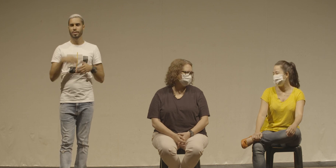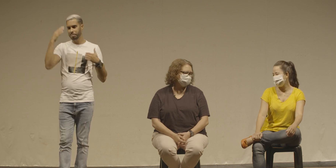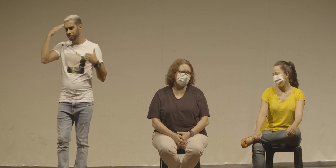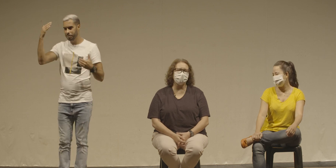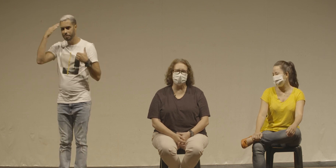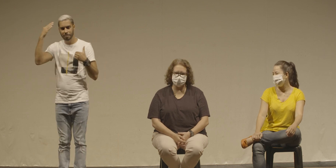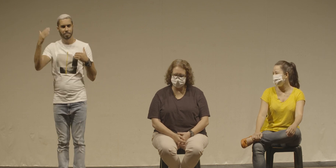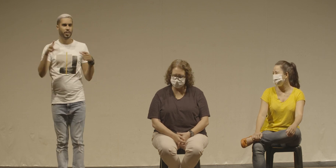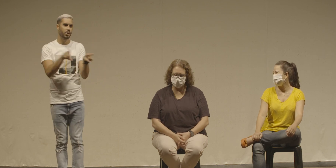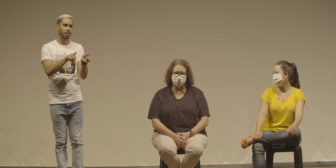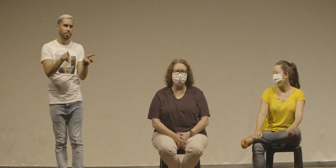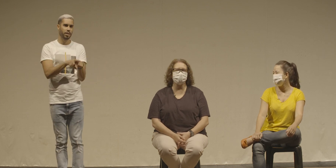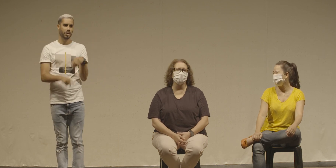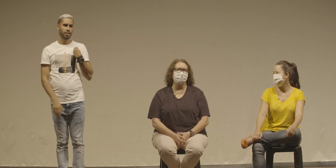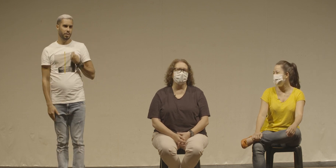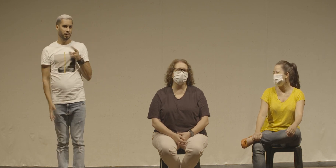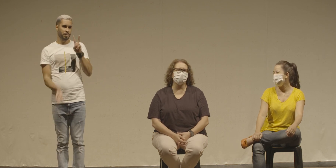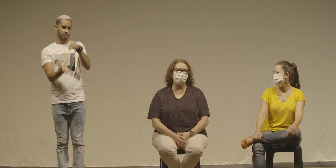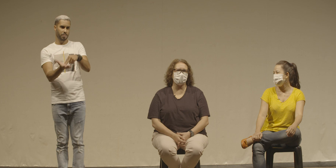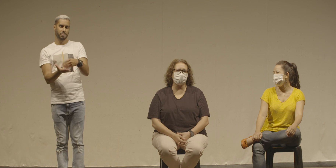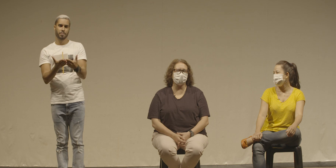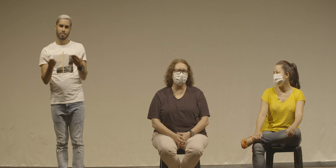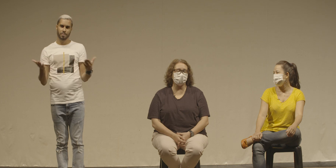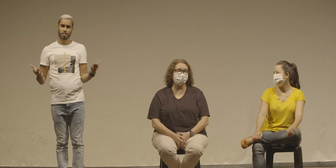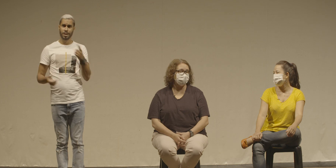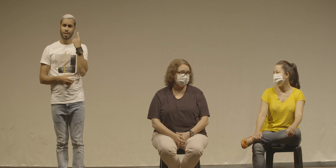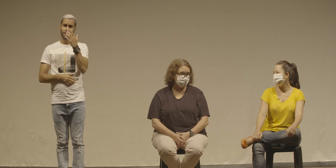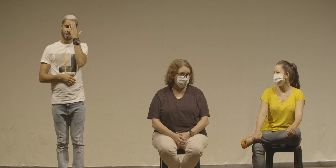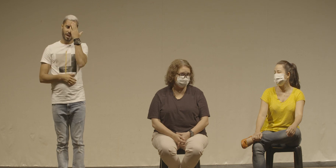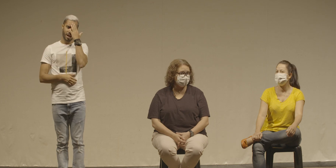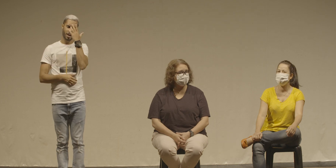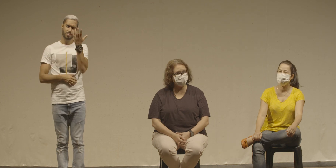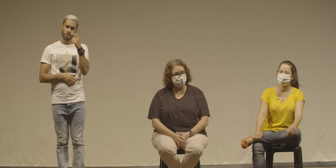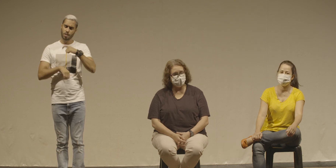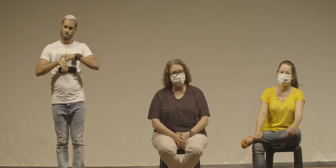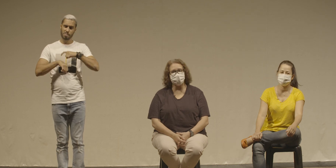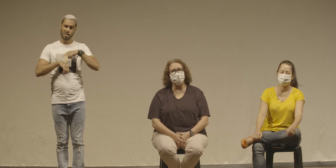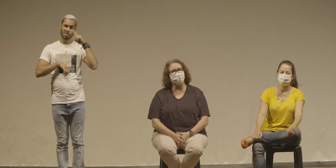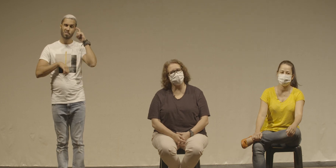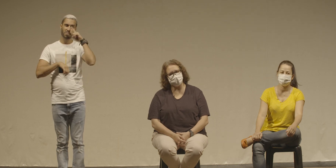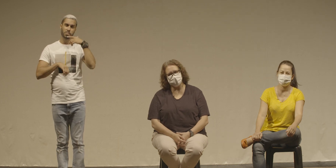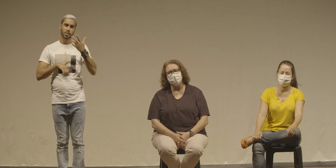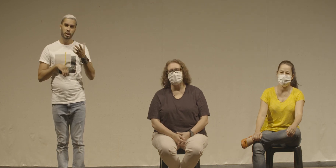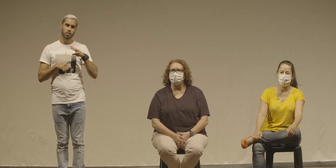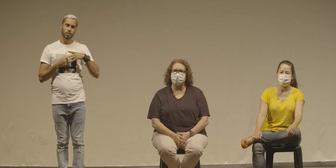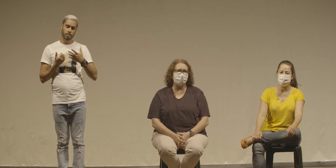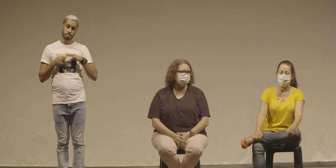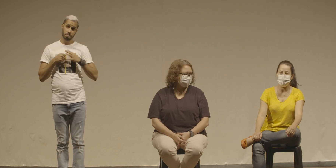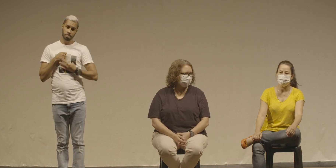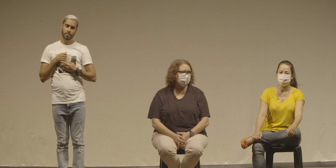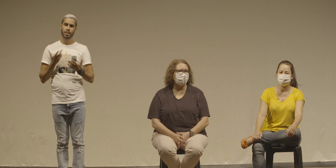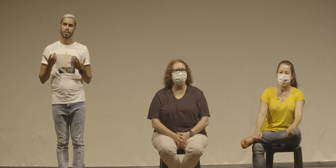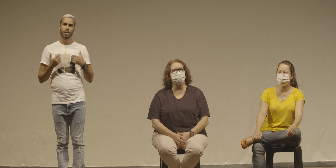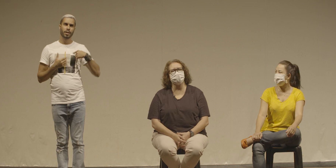quero agradecer a presença de vocês. A gente sabe que a gente está num momento muito delicado para sair de casa, para, né, pegar